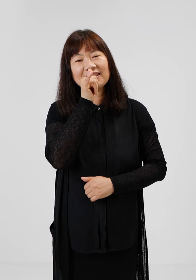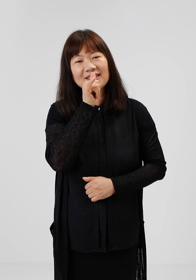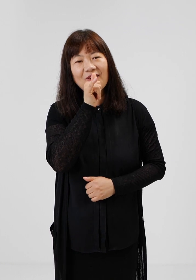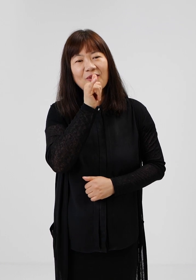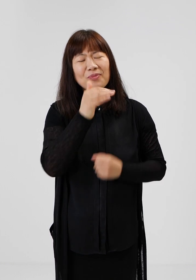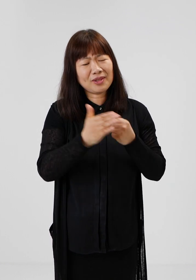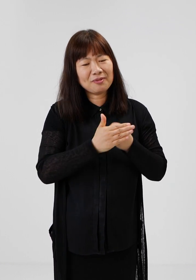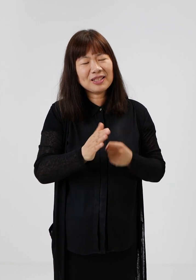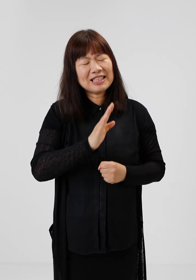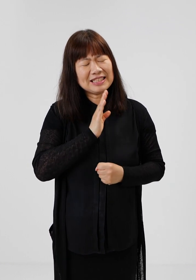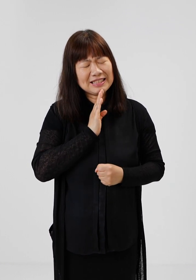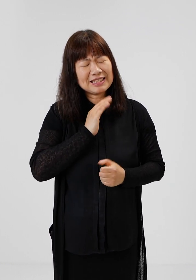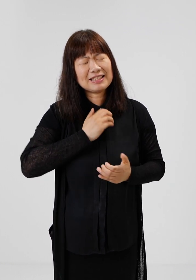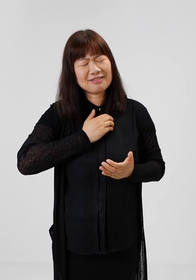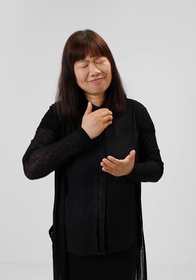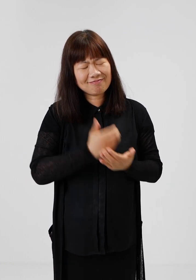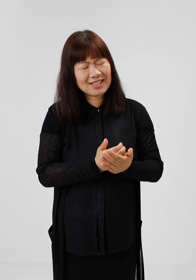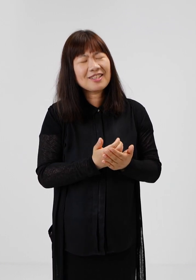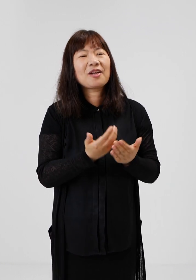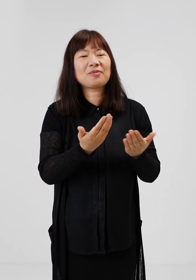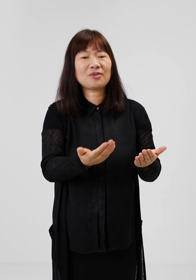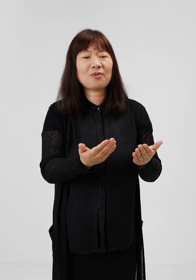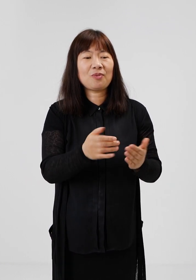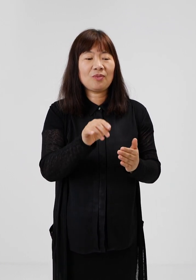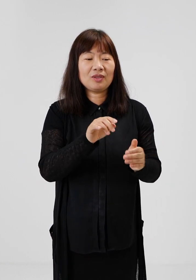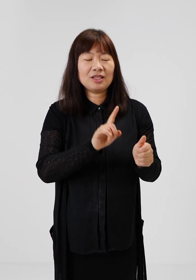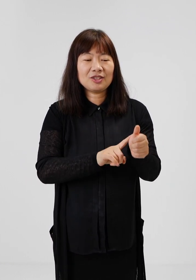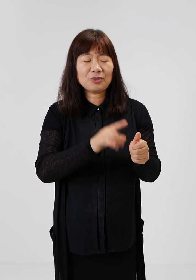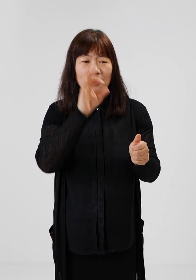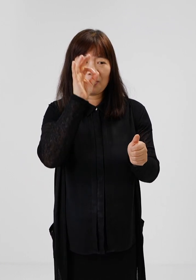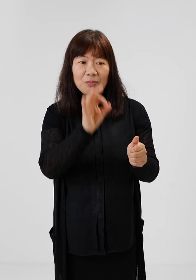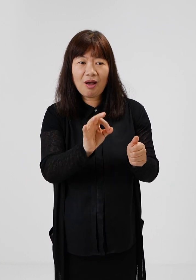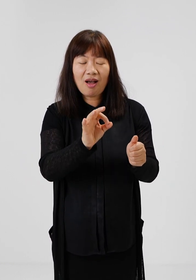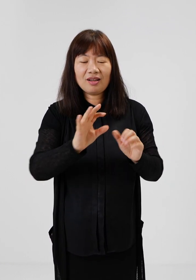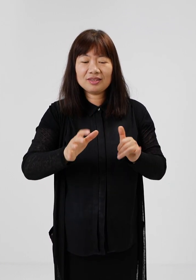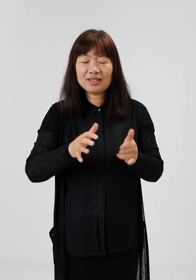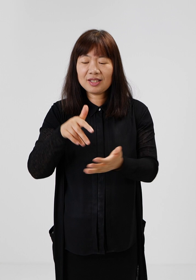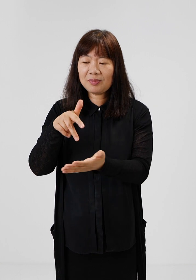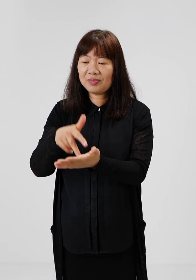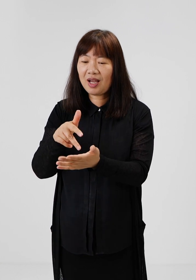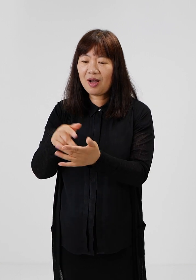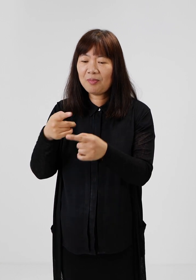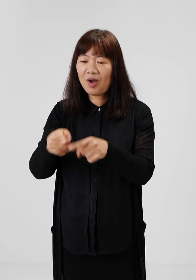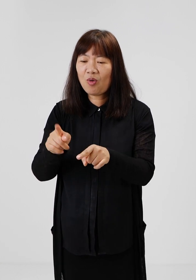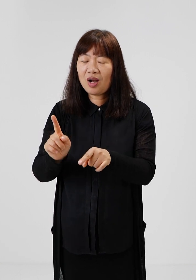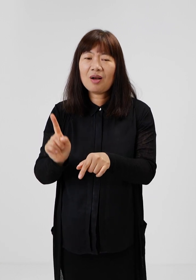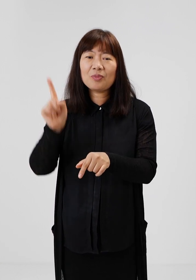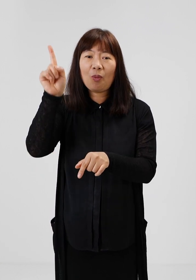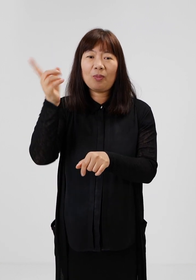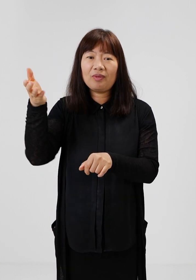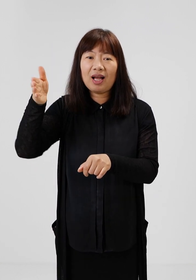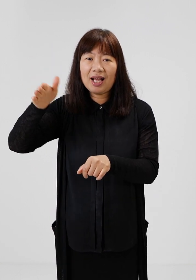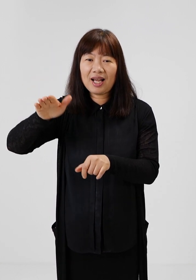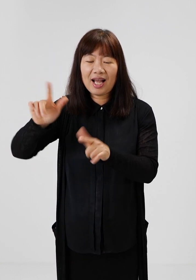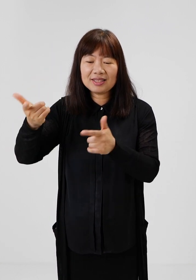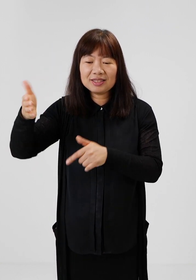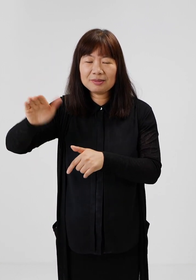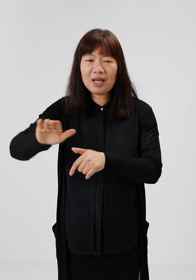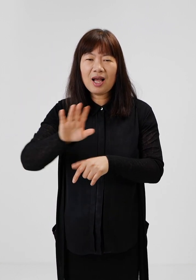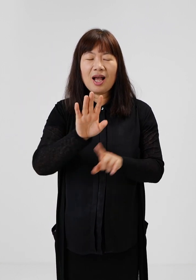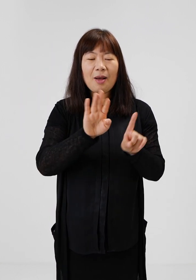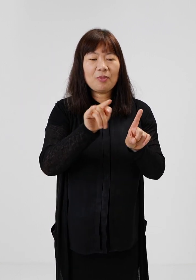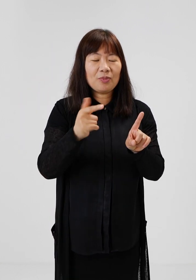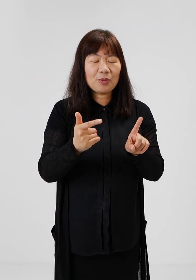친구는 화려한 스펙은 아니지만 한 번도 그리스도라는 터 위에 흔들린